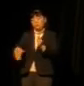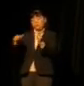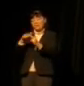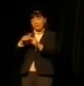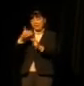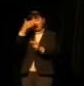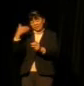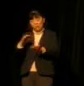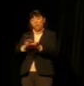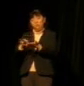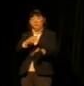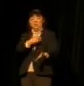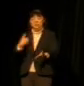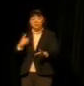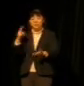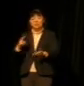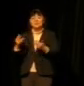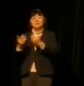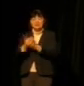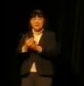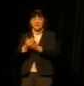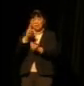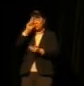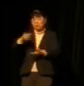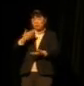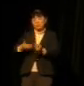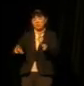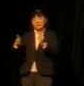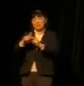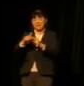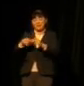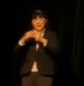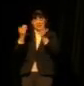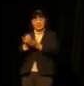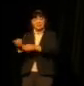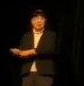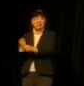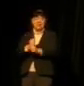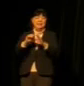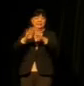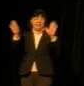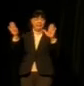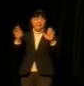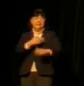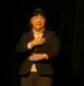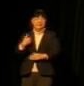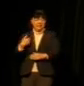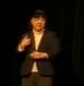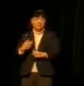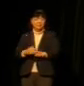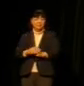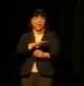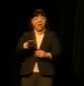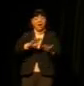の給食センターから完全に給食が再開できました。で、原町区はもともと